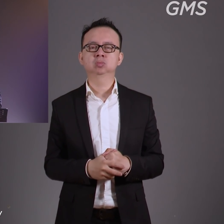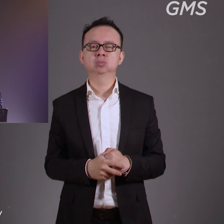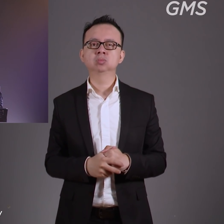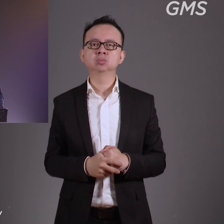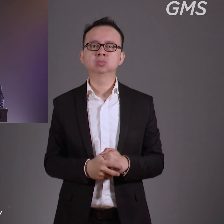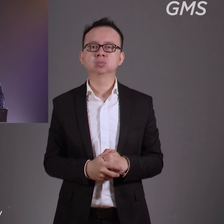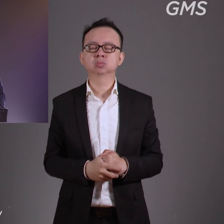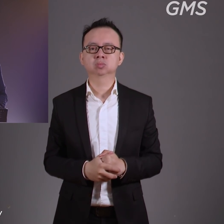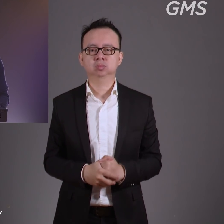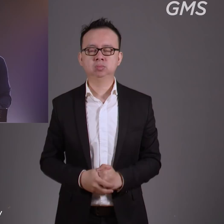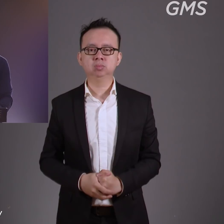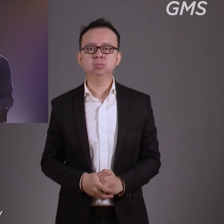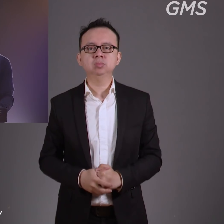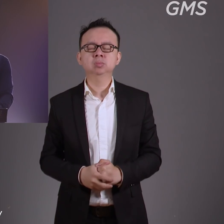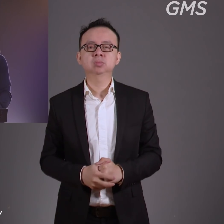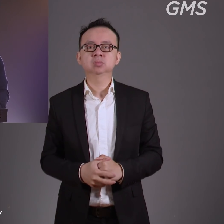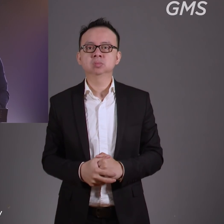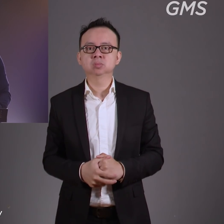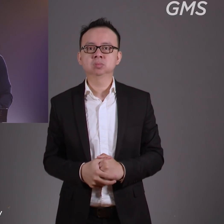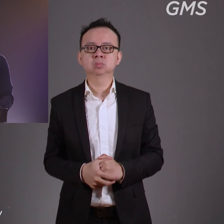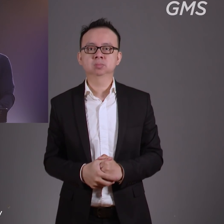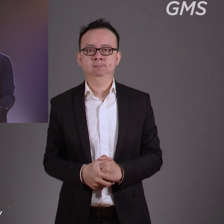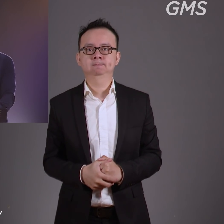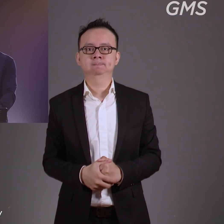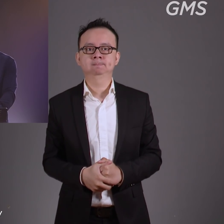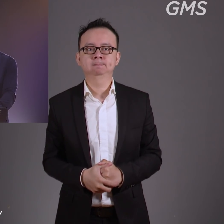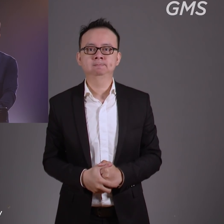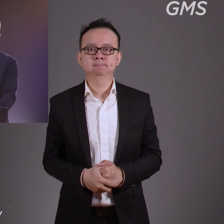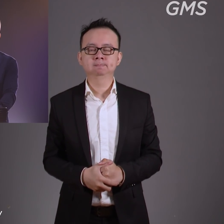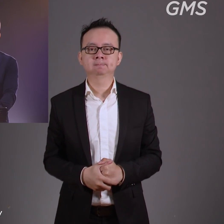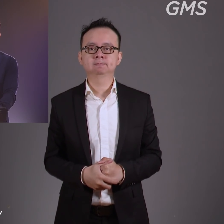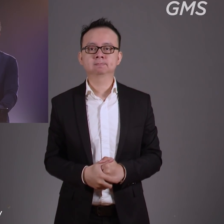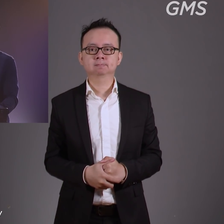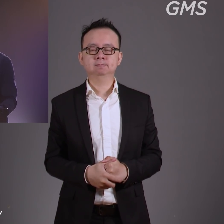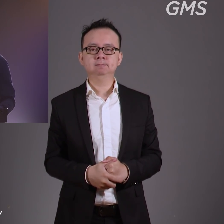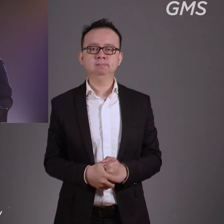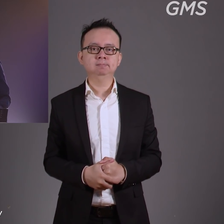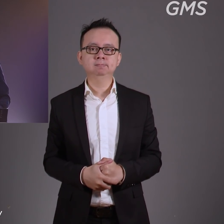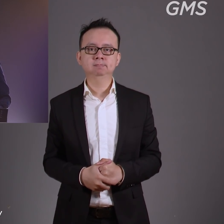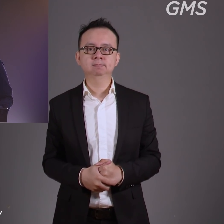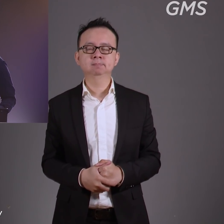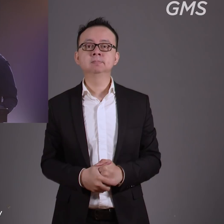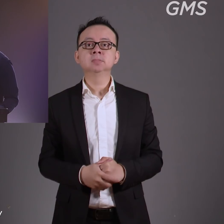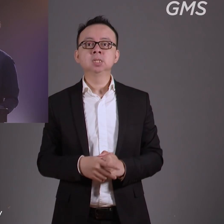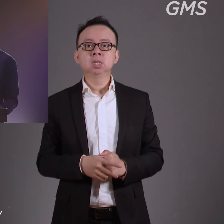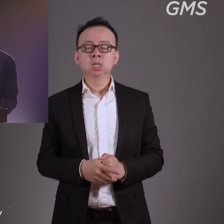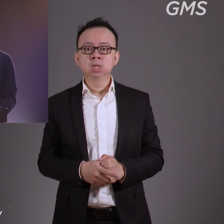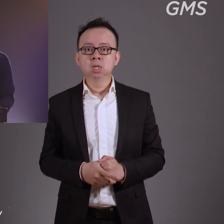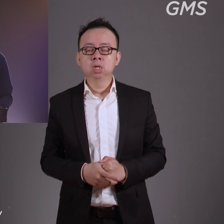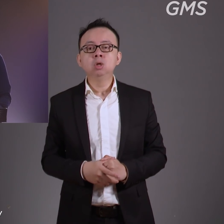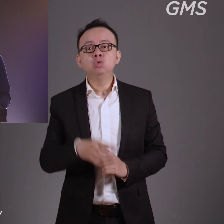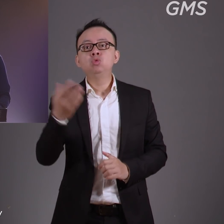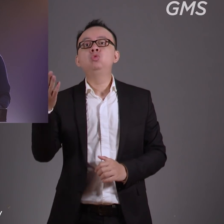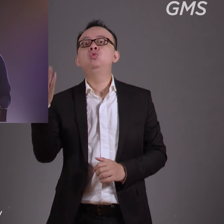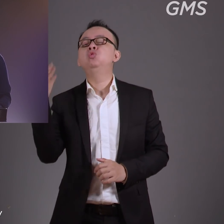sana bagi orang-orang yang pegang tradisinya, ujung-ujungnya Ham, tahu nggak? Apakah kita menyadari bahwa ujung-ujungnya itu adalah kutuk